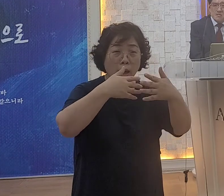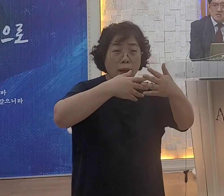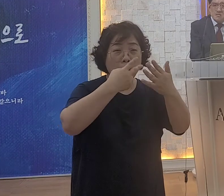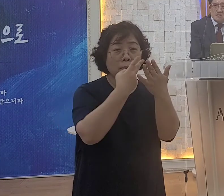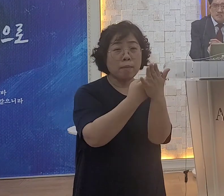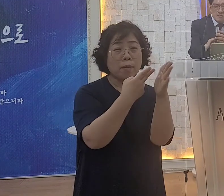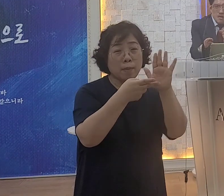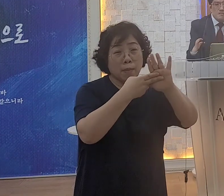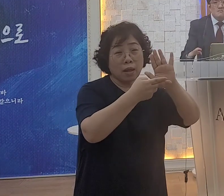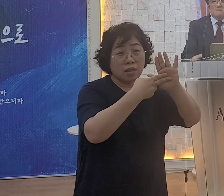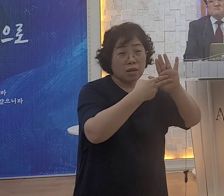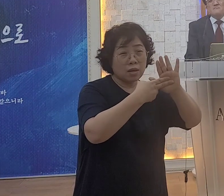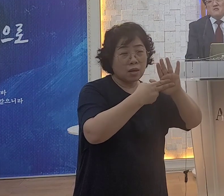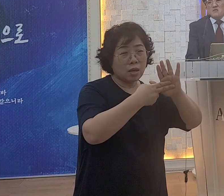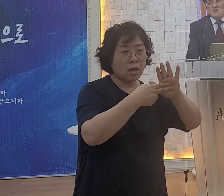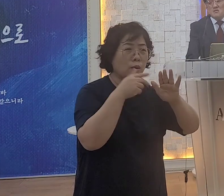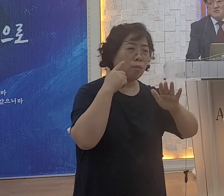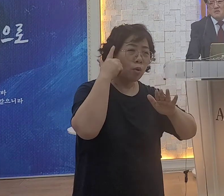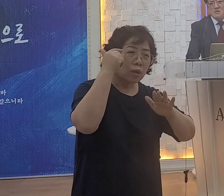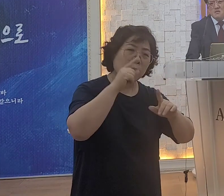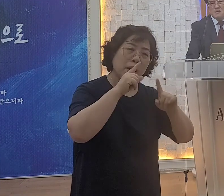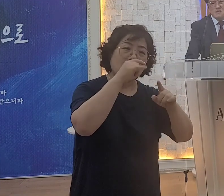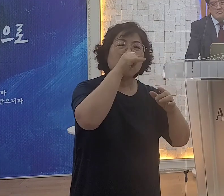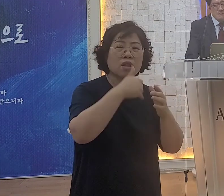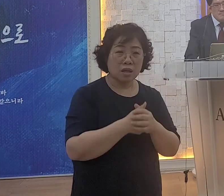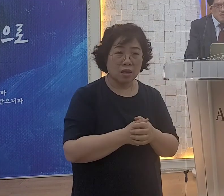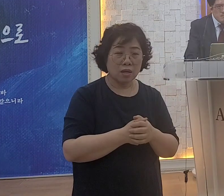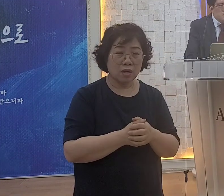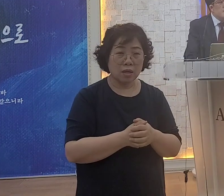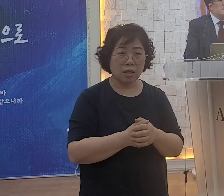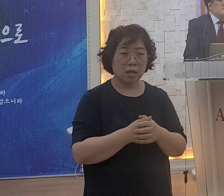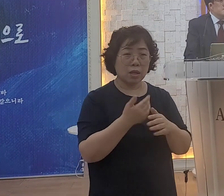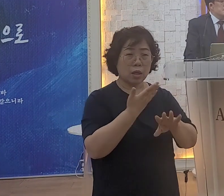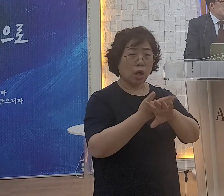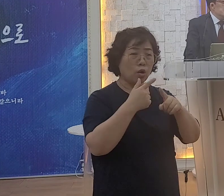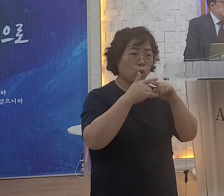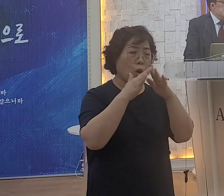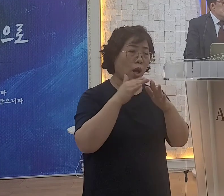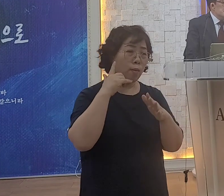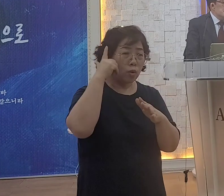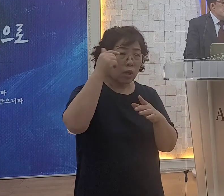그 말이 여러분 다른 목자 말이 그게 잘못된 말이면 어떡할 거예요?